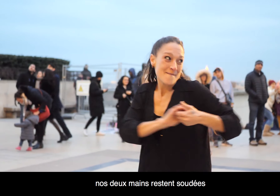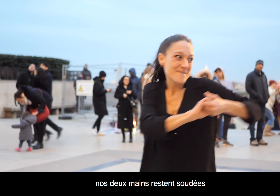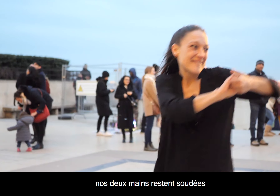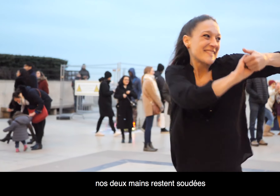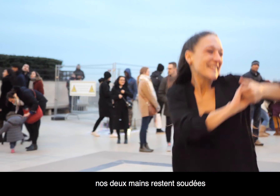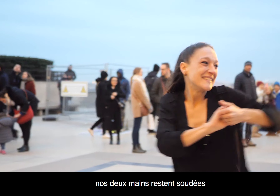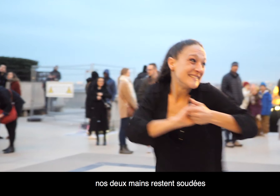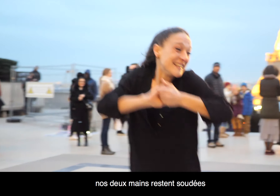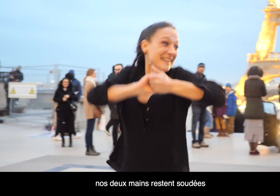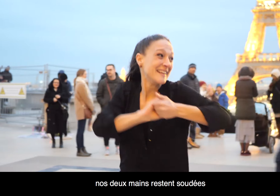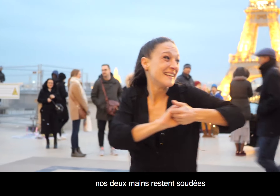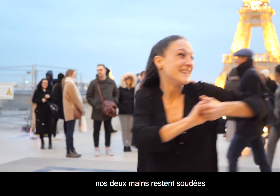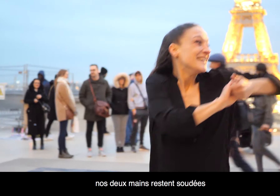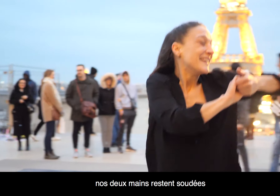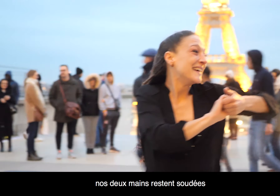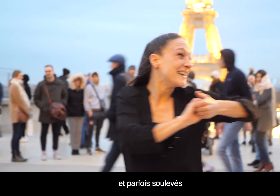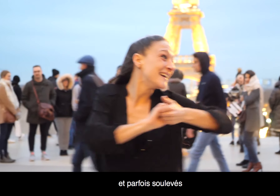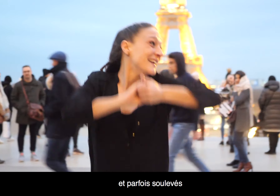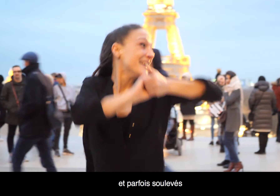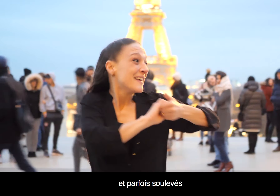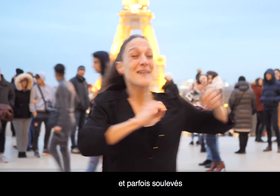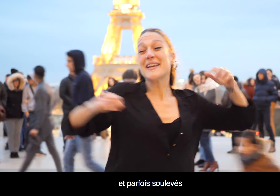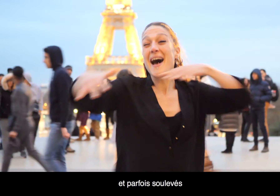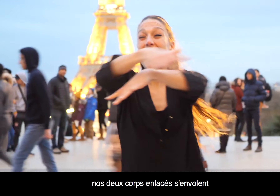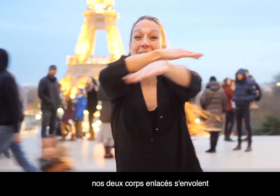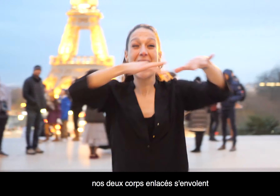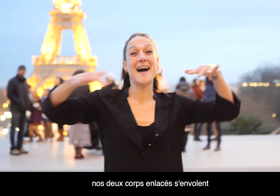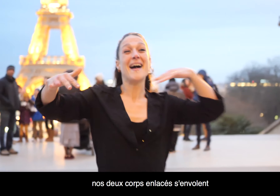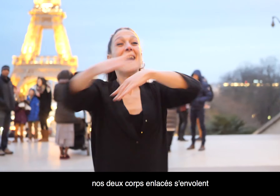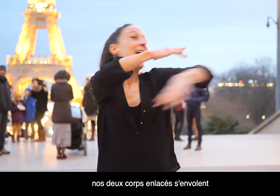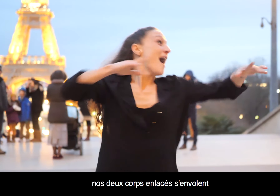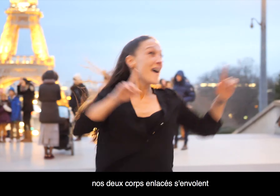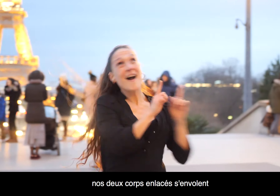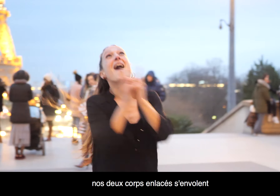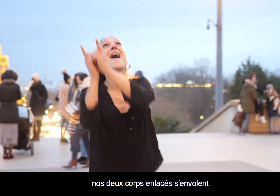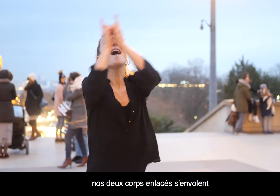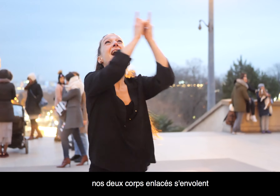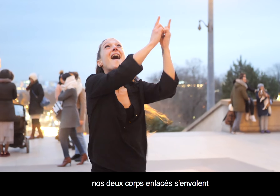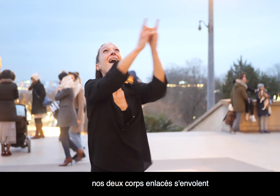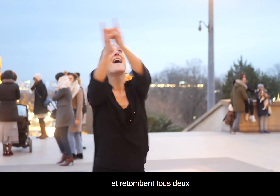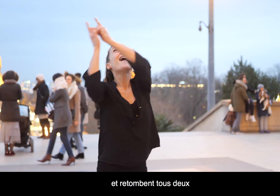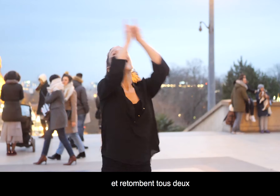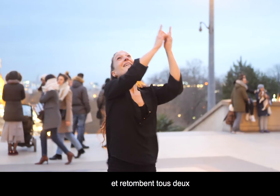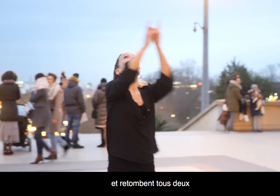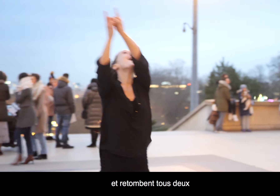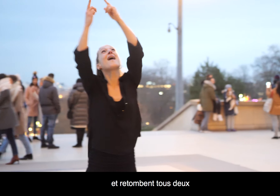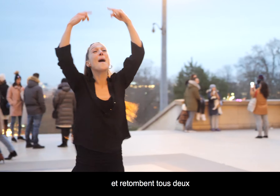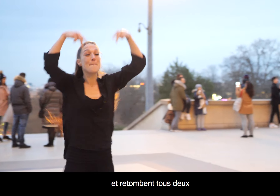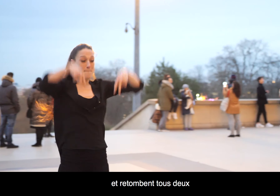deux mains restent soudées. Et parfois soulever nos deux corps enlacés s'envolent et retombent tous deux